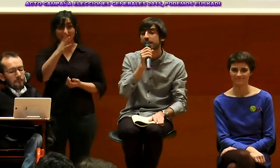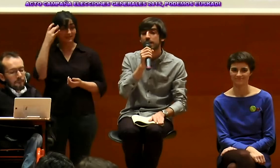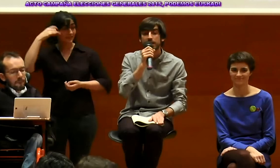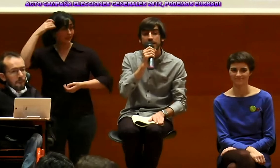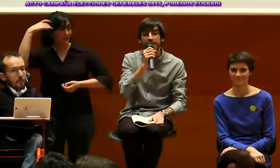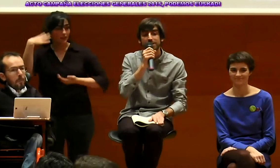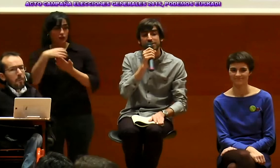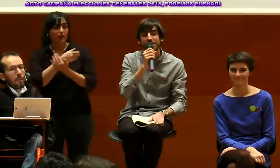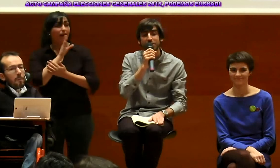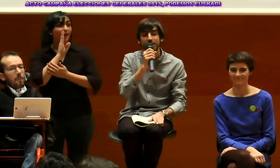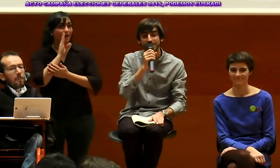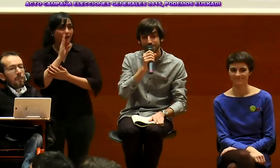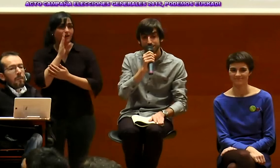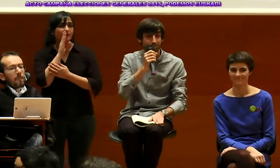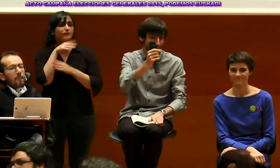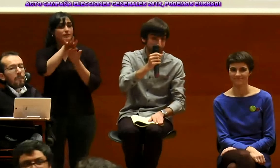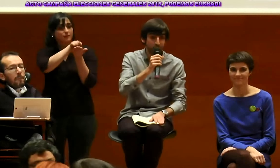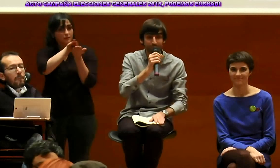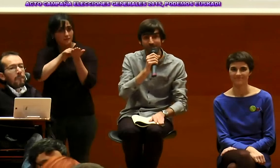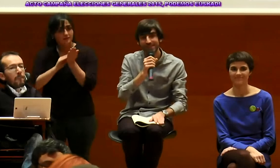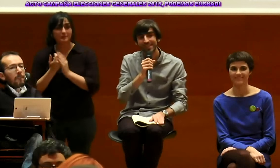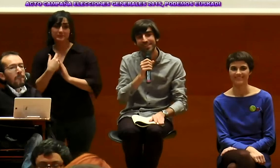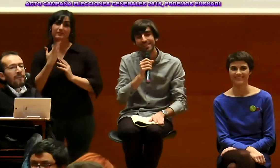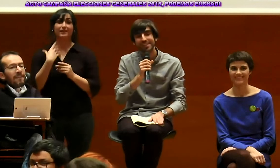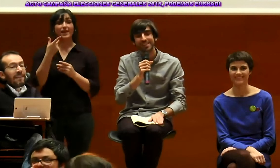permita que las personas jóvenes, por ejemplo,